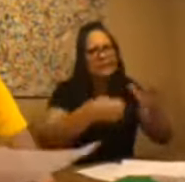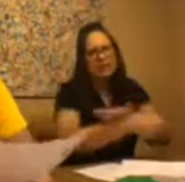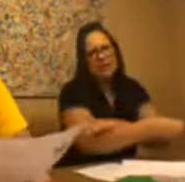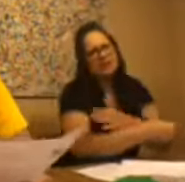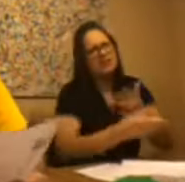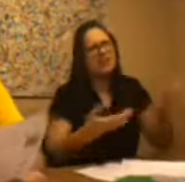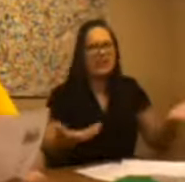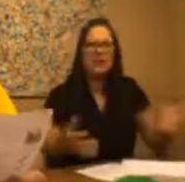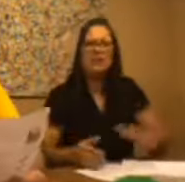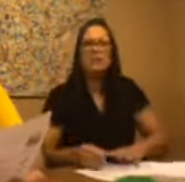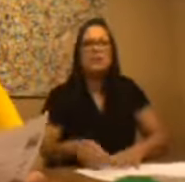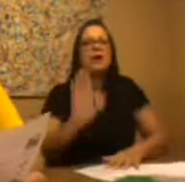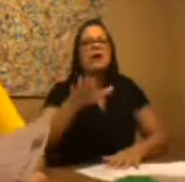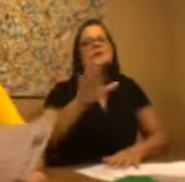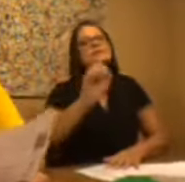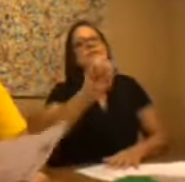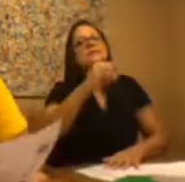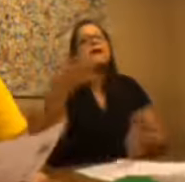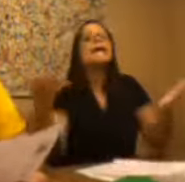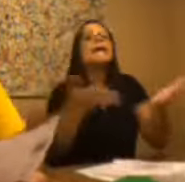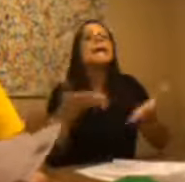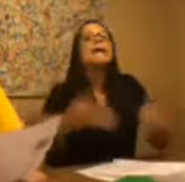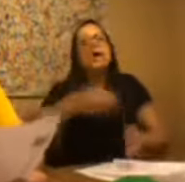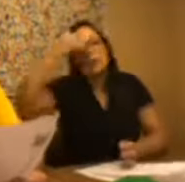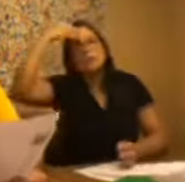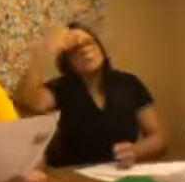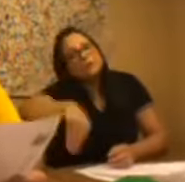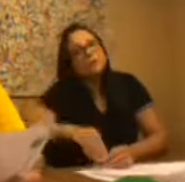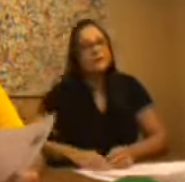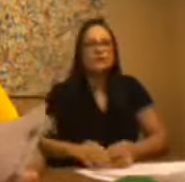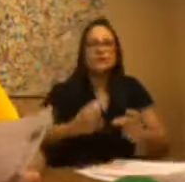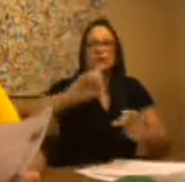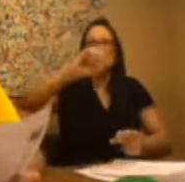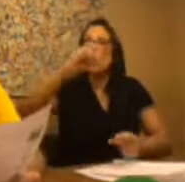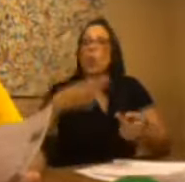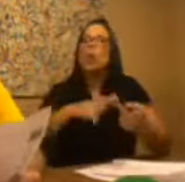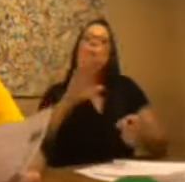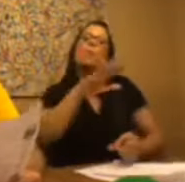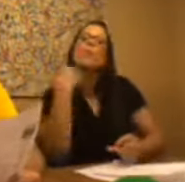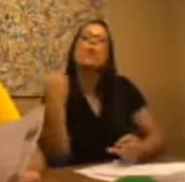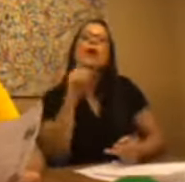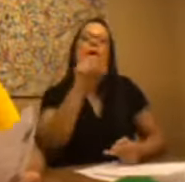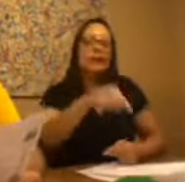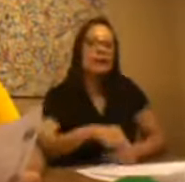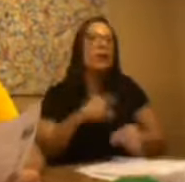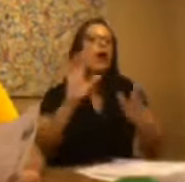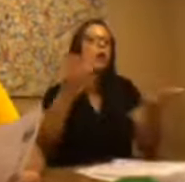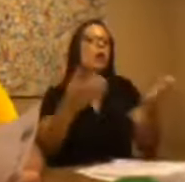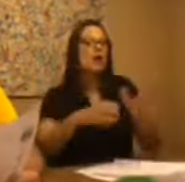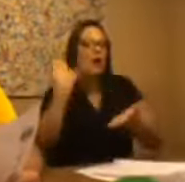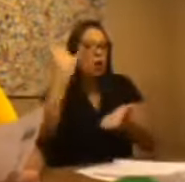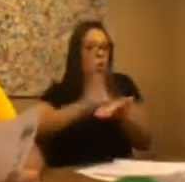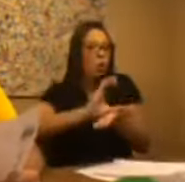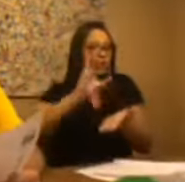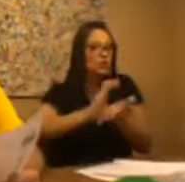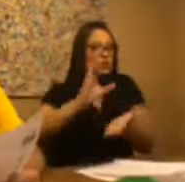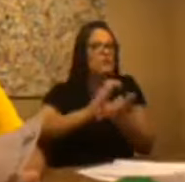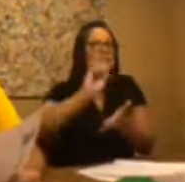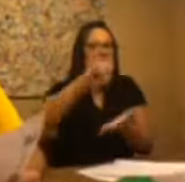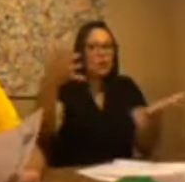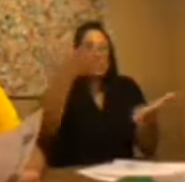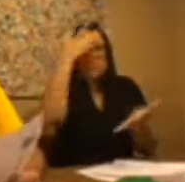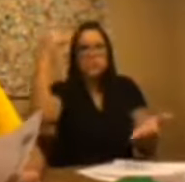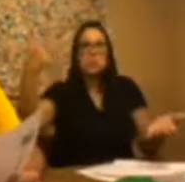que eu não vou assistir e ouvir a morrer segundo a nossa constituição se eu morrer agora assassinado